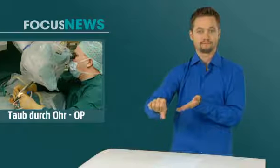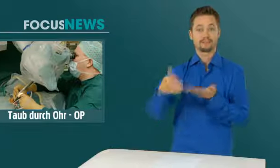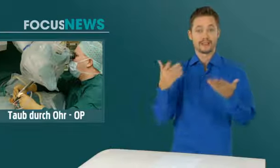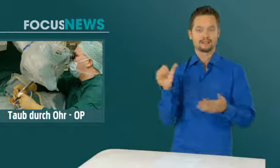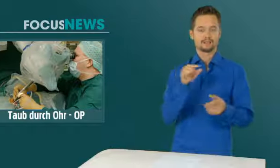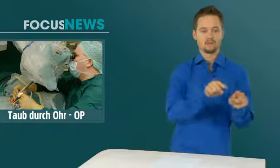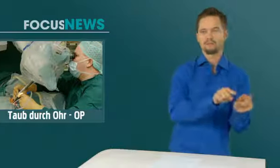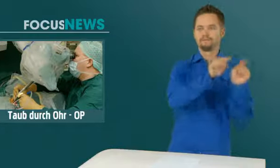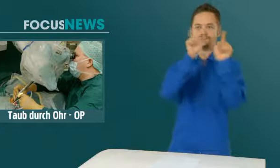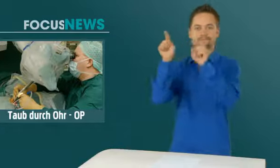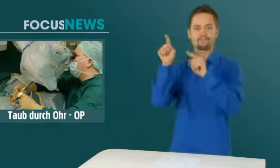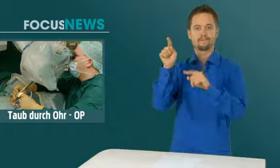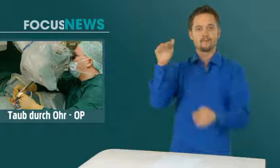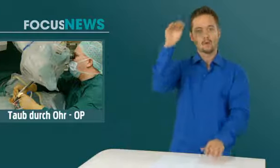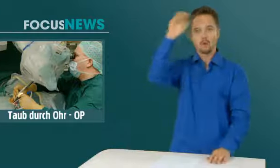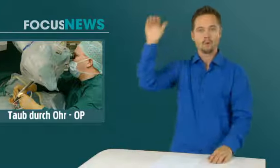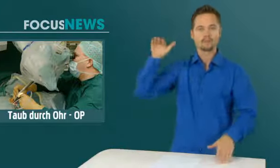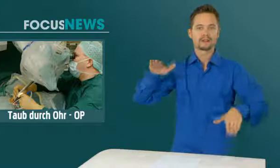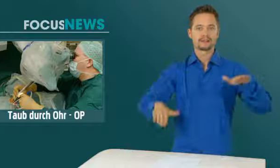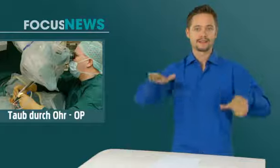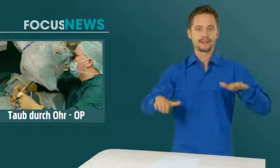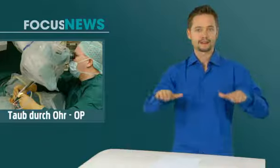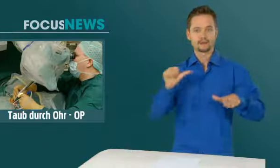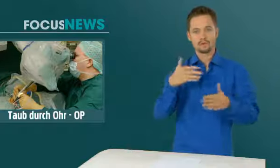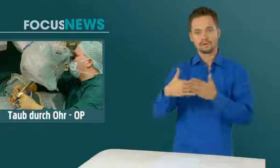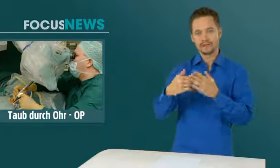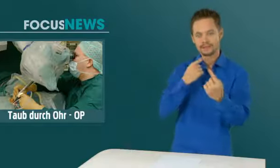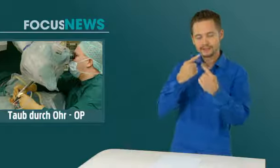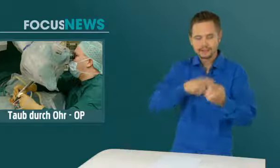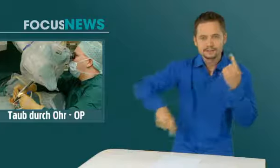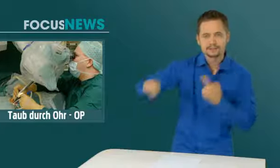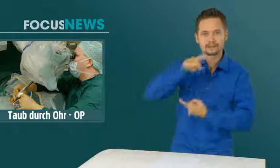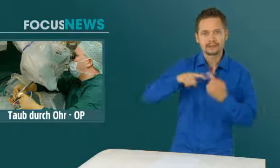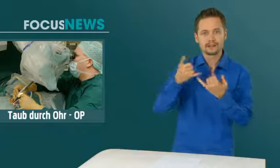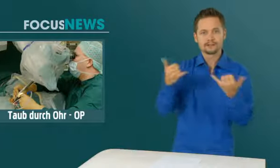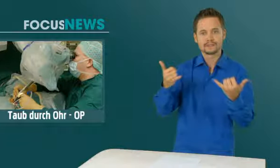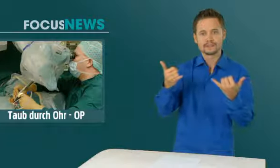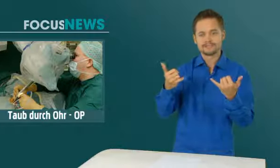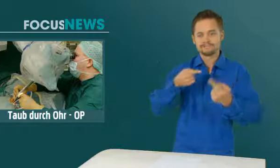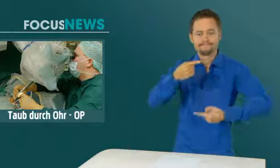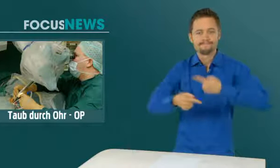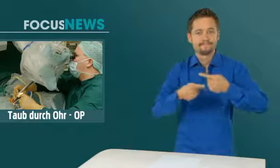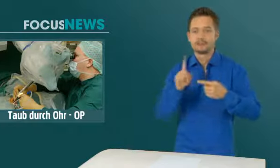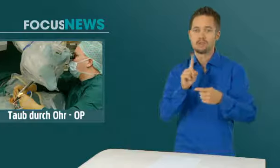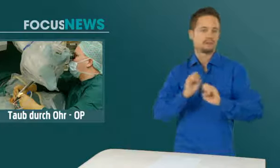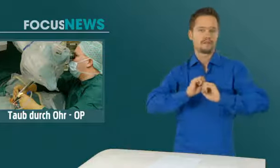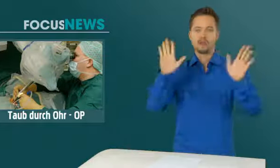jetzt liegt der fall beim obersten gerichtshof wo weiter darüber verhandelt wird noch ist nicht klar wie hoch die